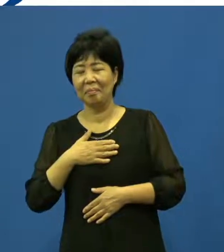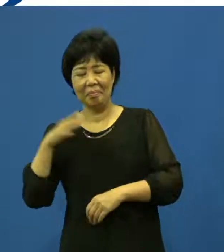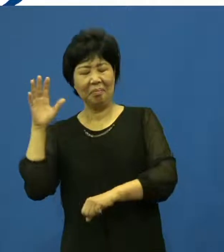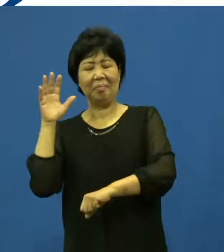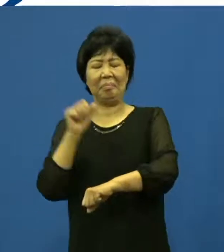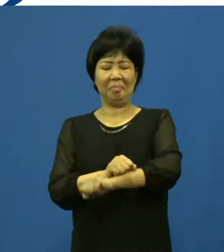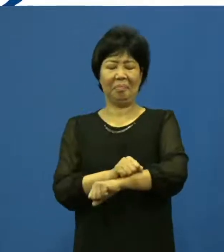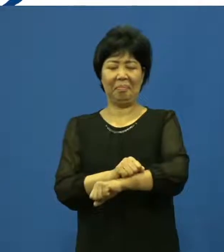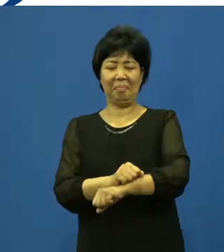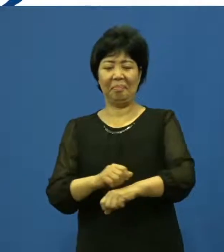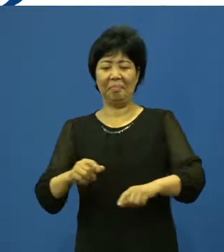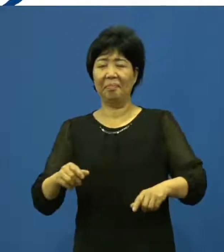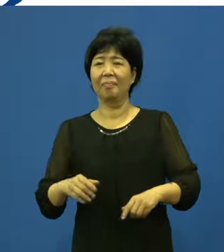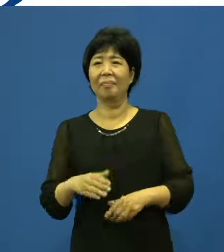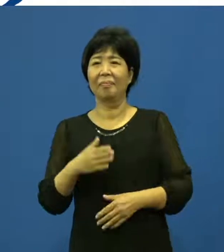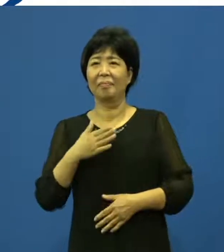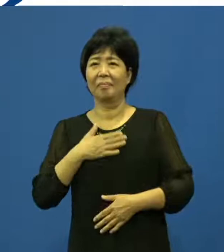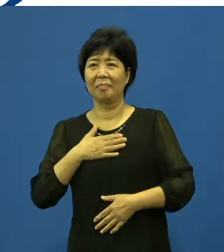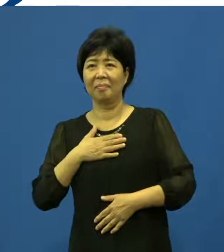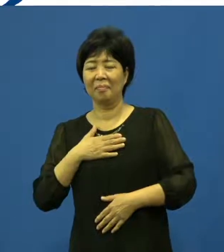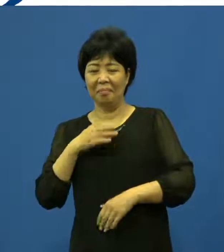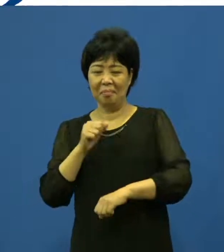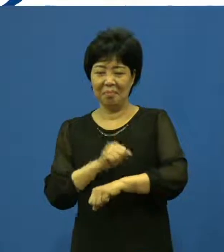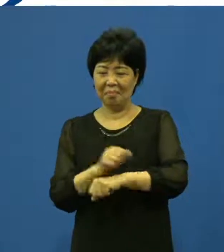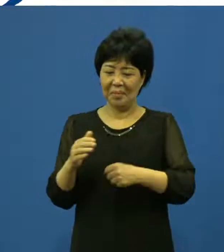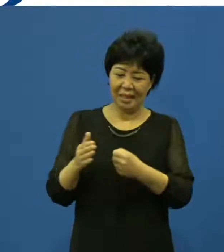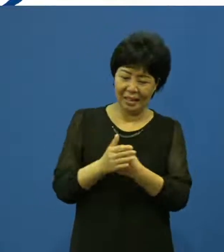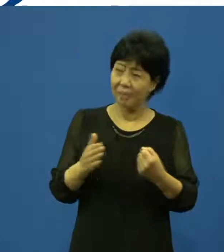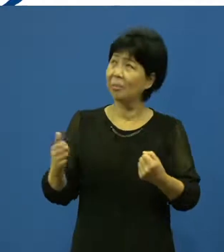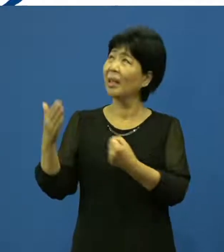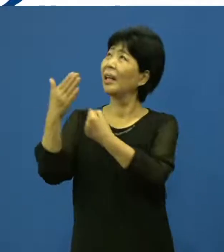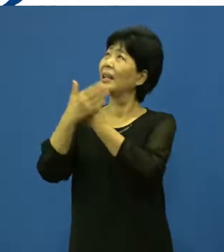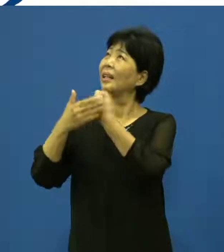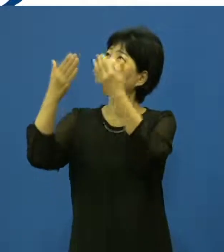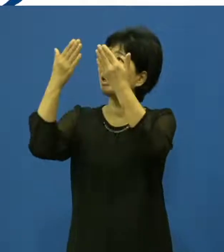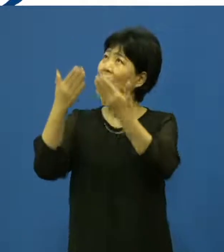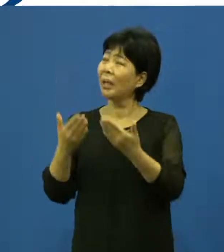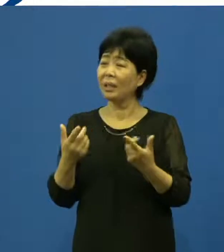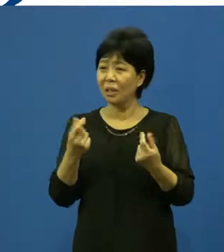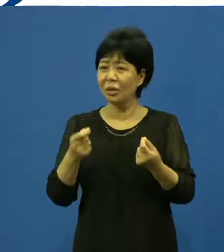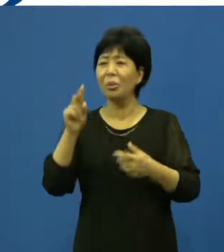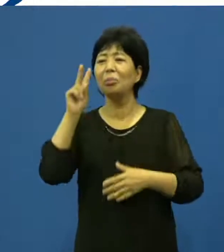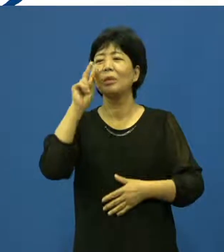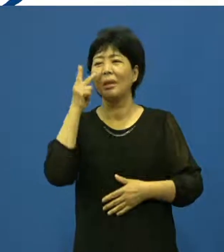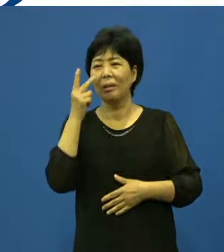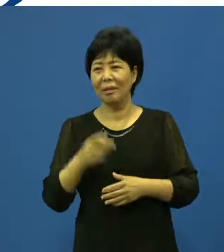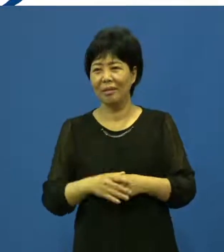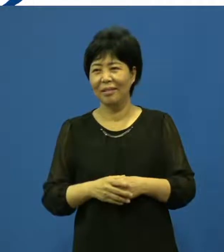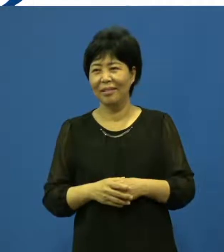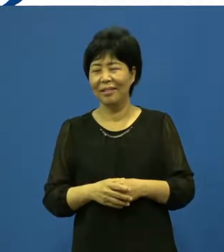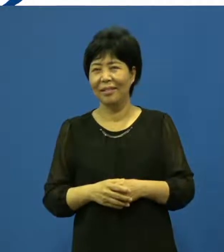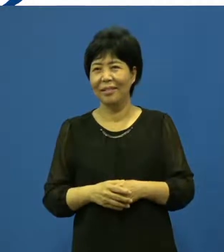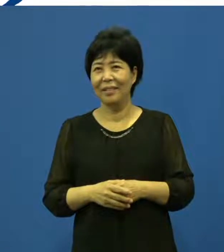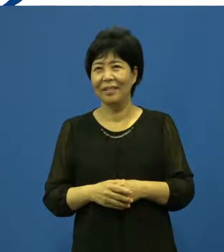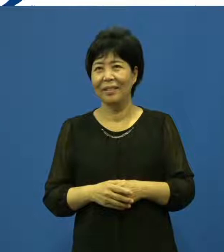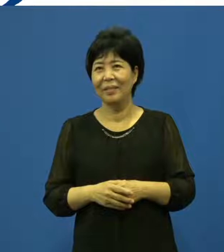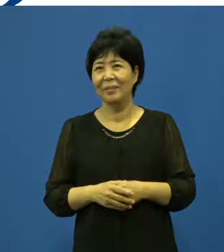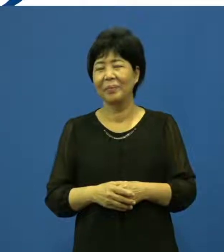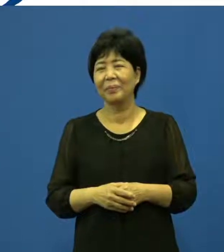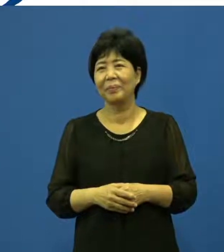것처럼, 잘났어 은혜를 받은 것처럼, 잘났어 하나님이 나를